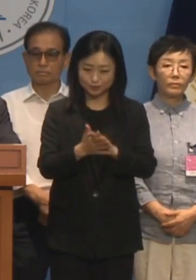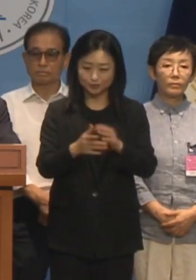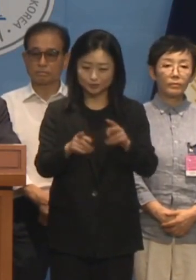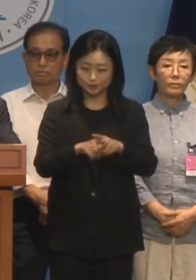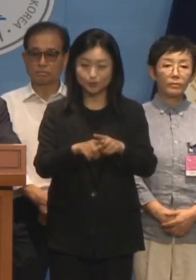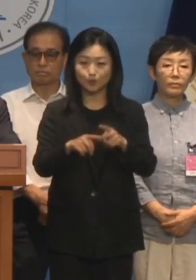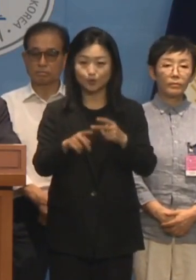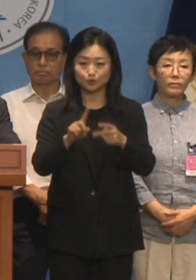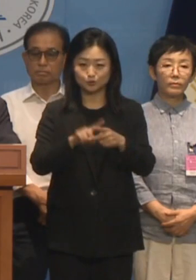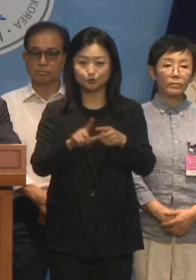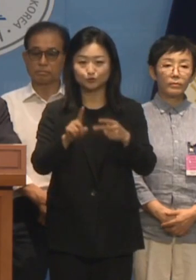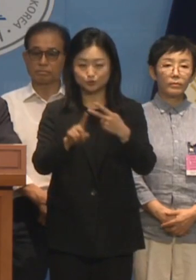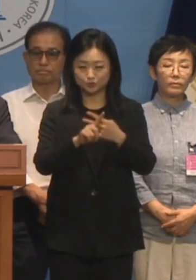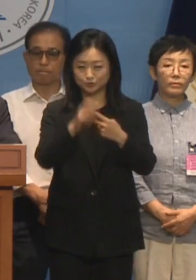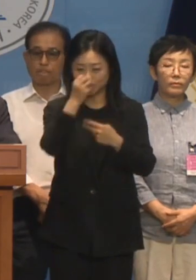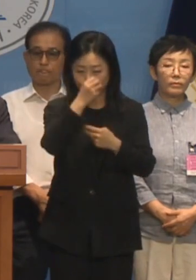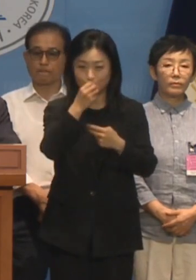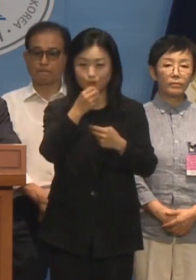고생하시는 교육인 여러분,